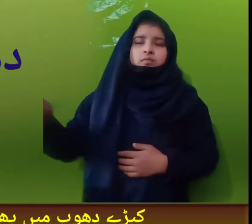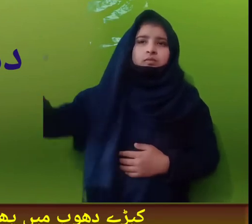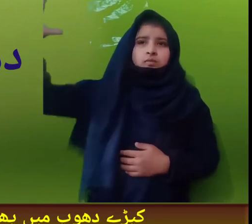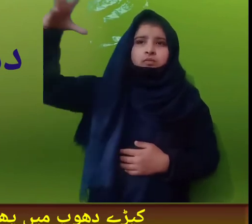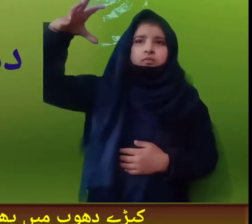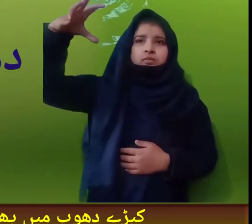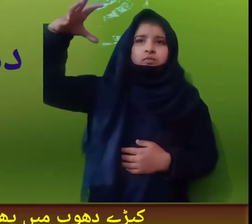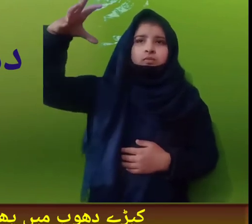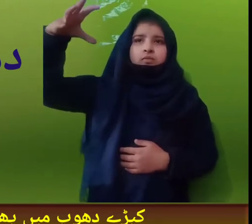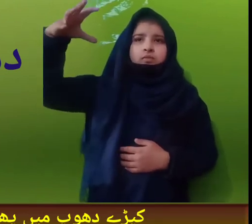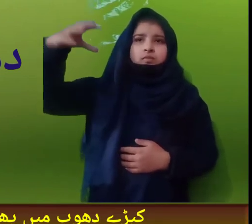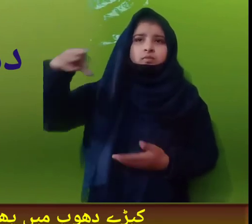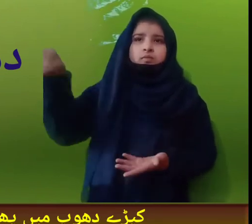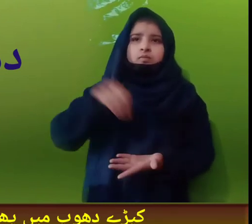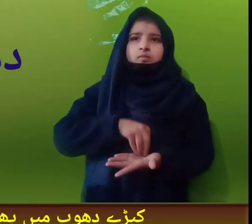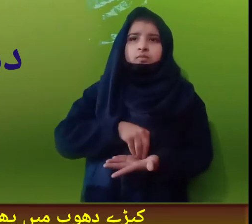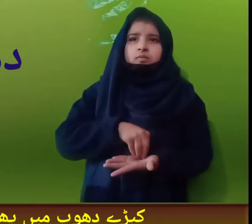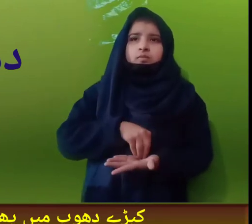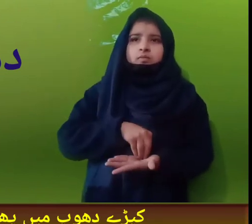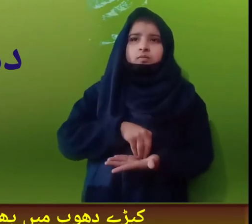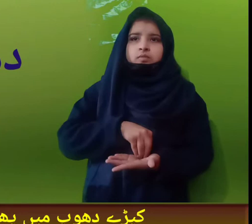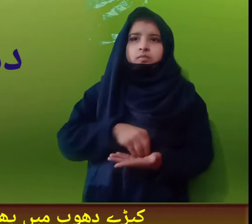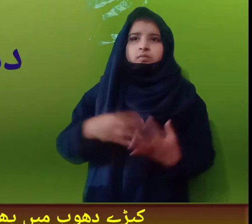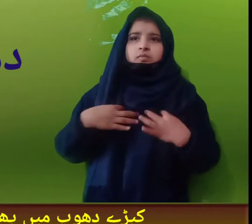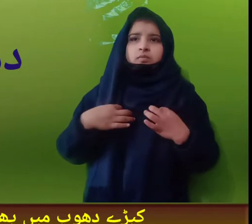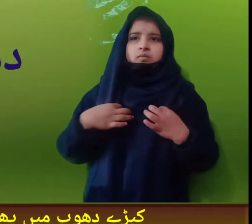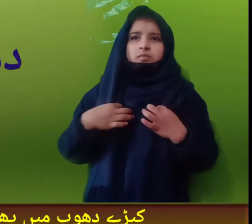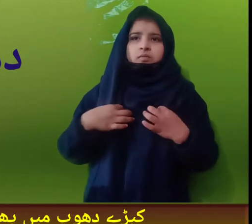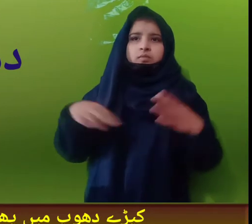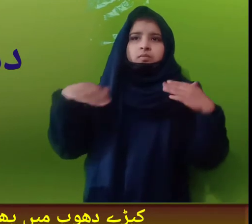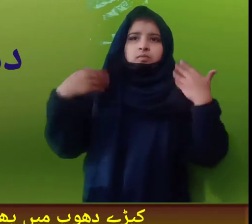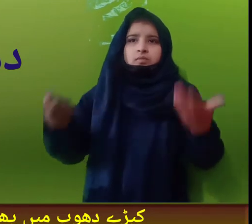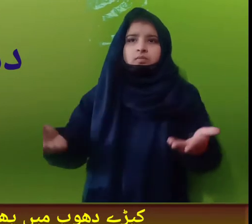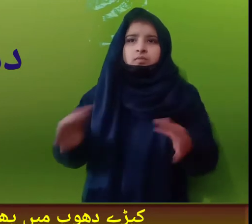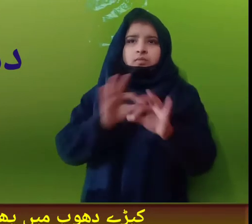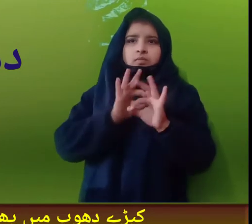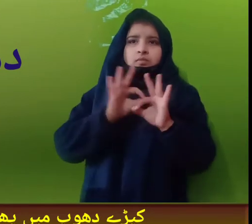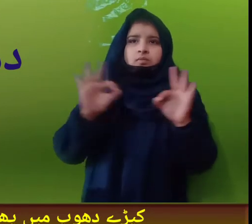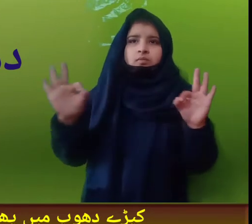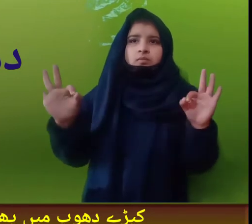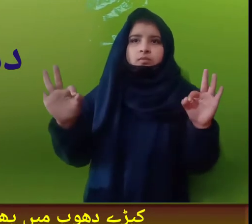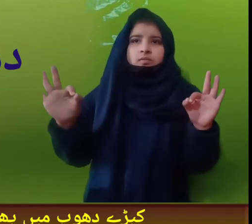धूप में कपड़े फैला दो।